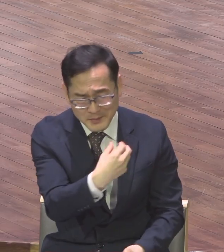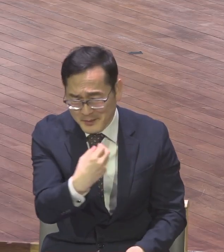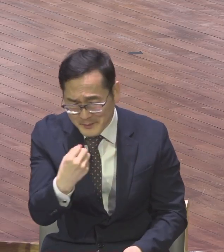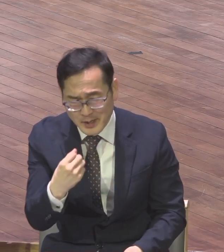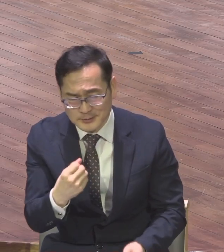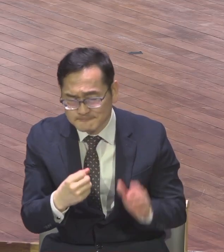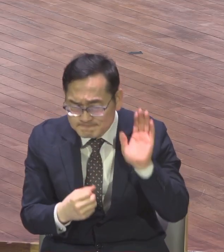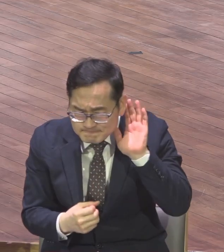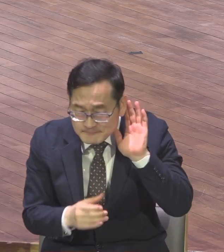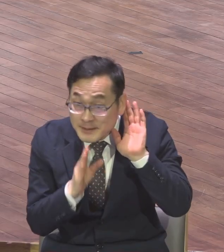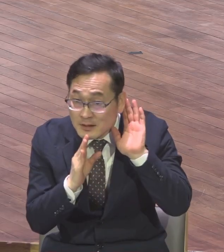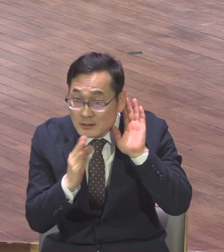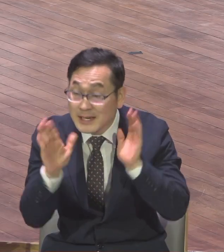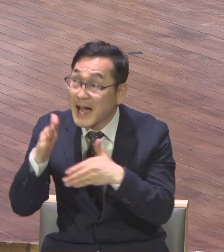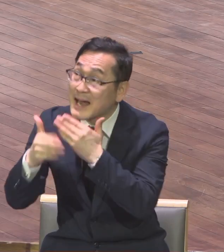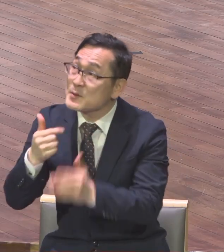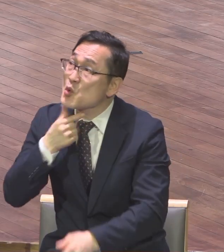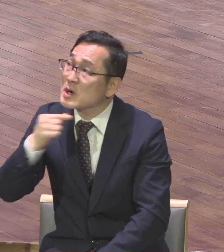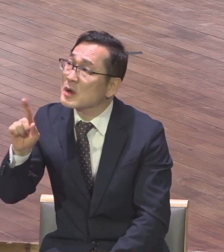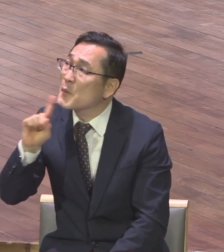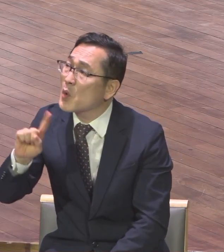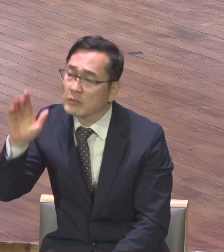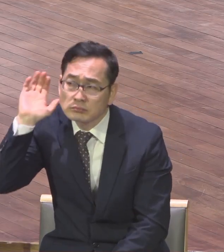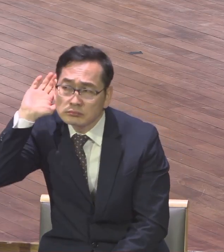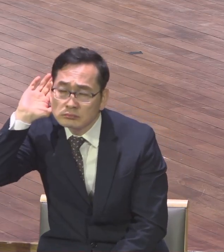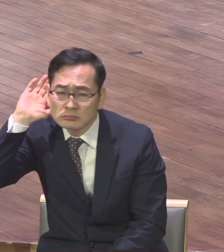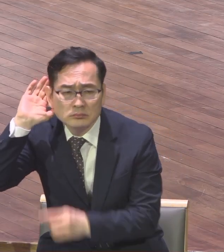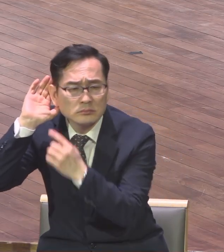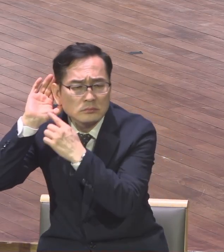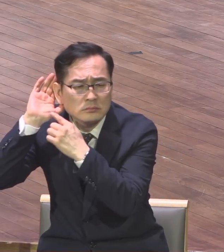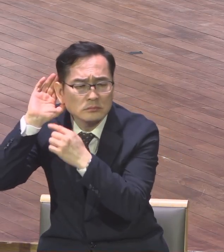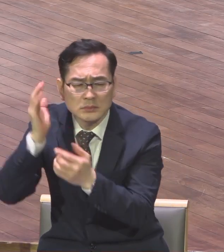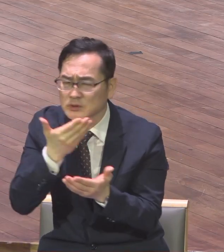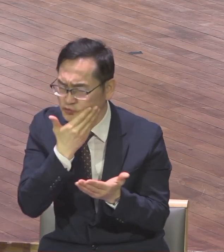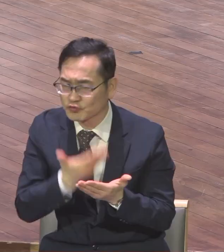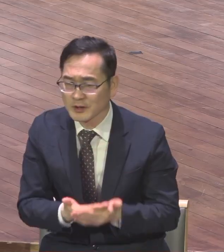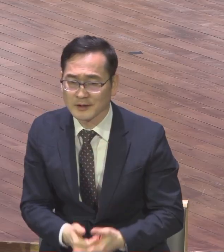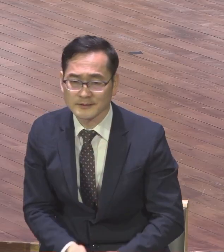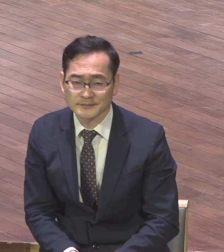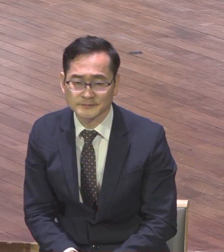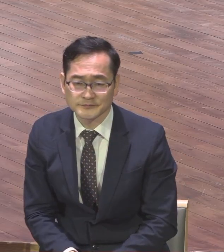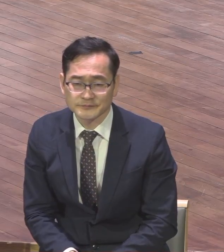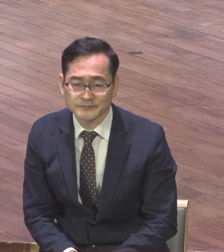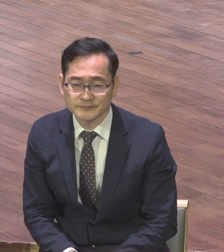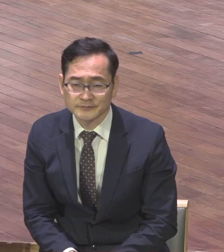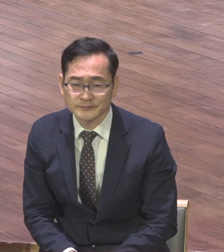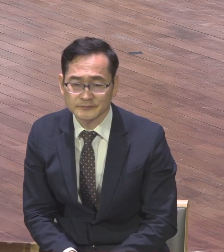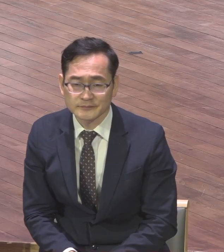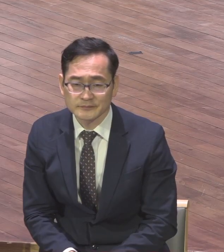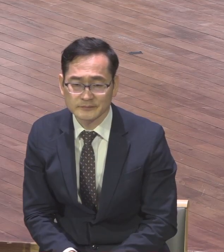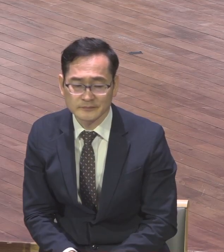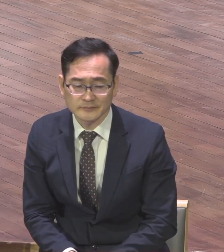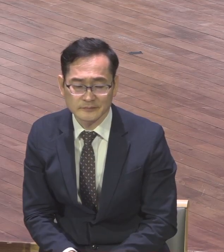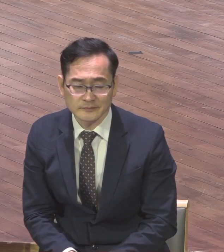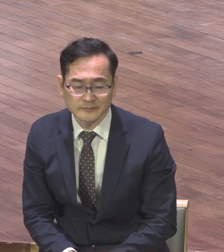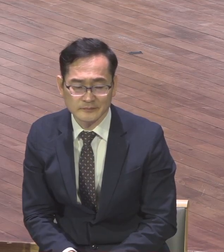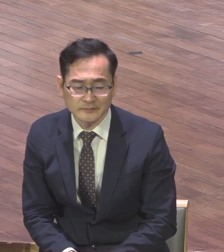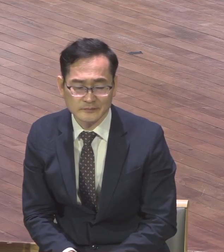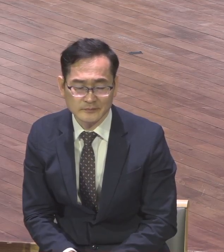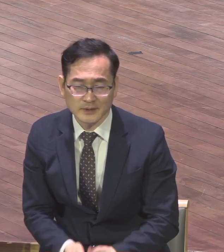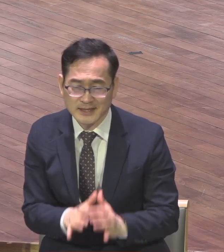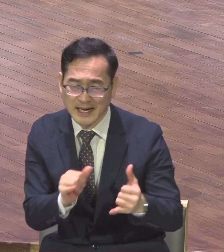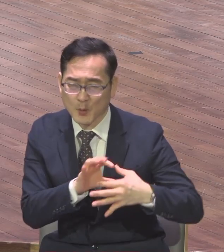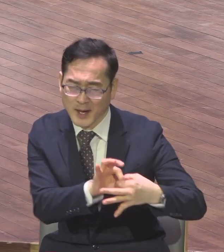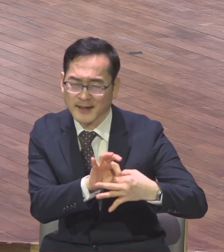뭐냐? 하나님의 뜻이 뭐냐를 분별해야 됩니다. 인간의 정도, 인간의 의리도